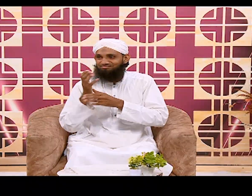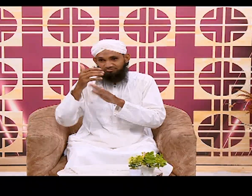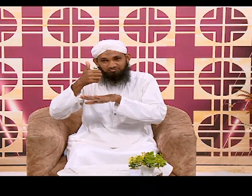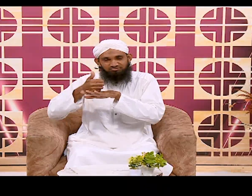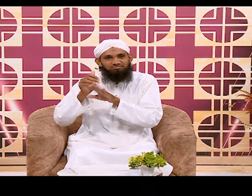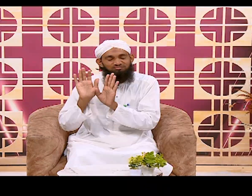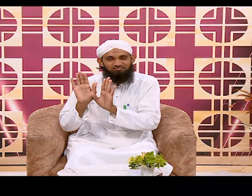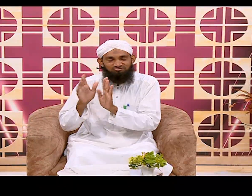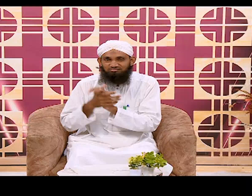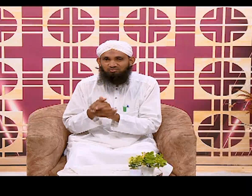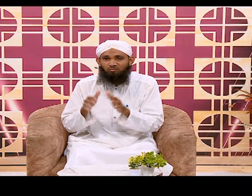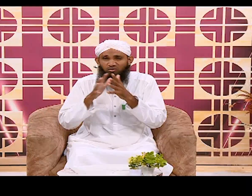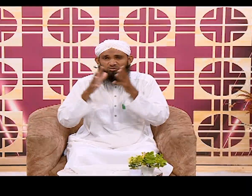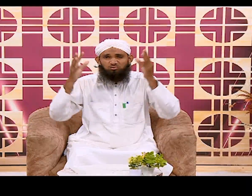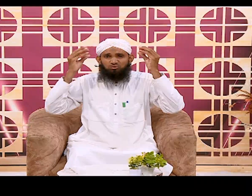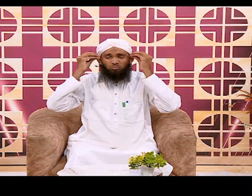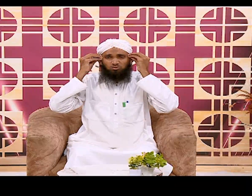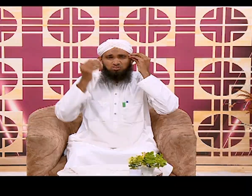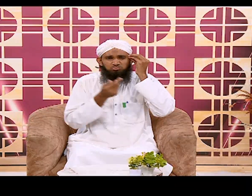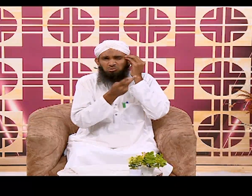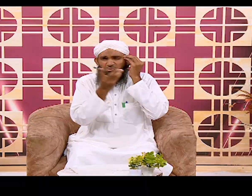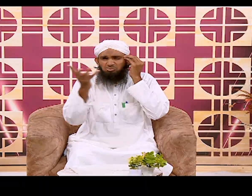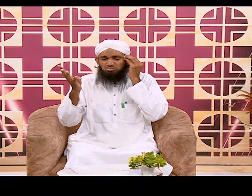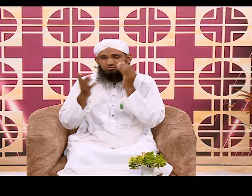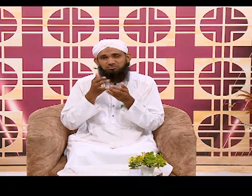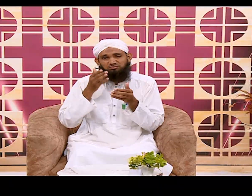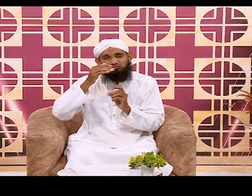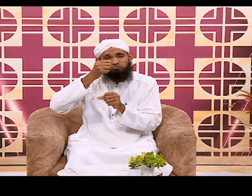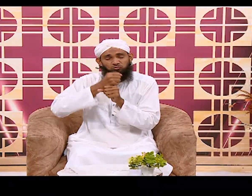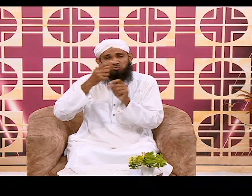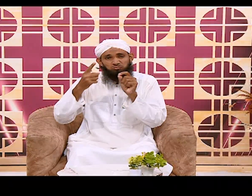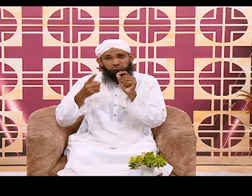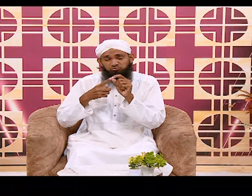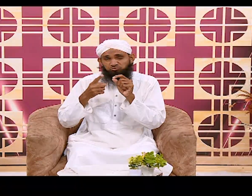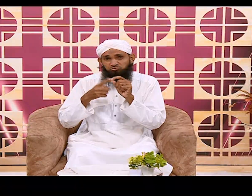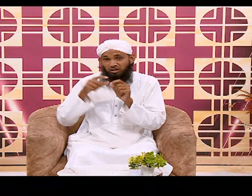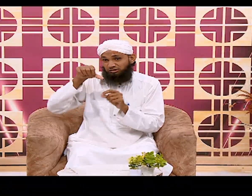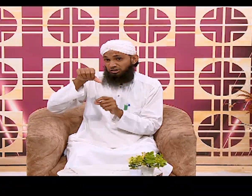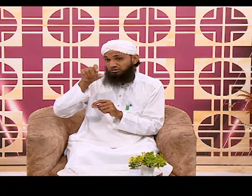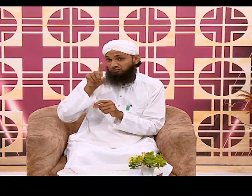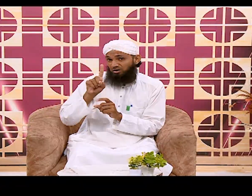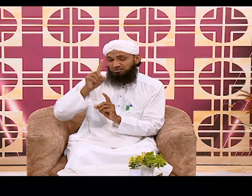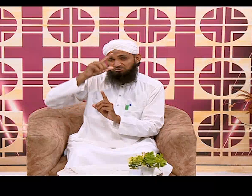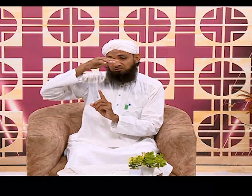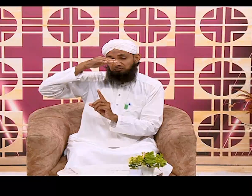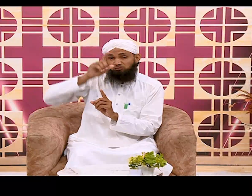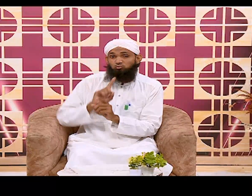تشریف فرما رہے۔ علماء کرام نے غوث پاک رحمت اللہ علیہ کی اس 91 سالہ مبارک زندگی کو 3 حصوں